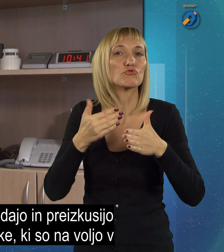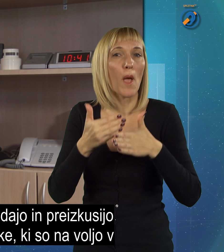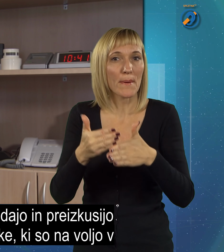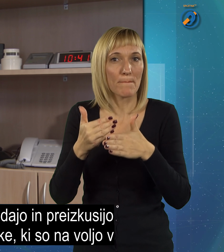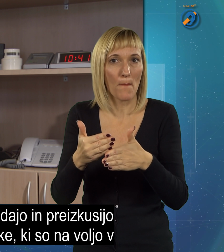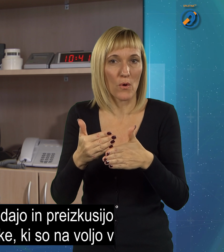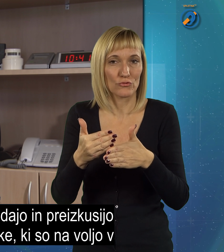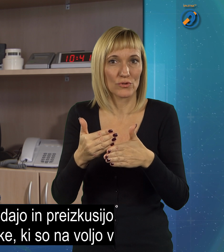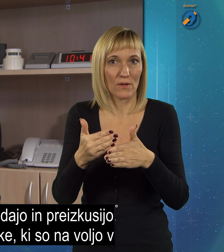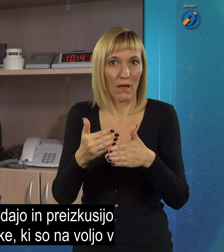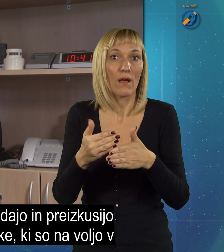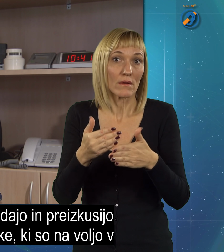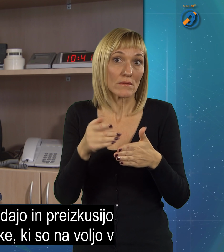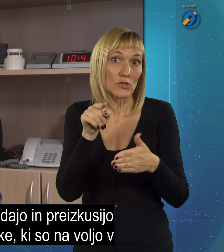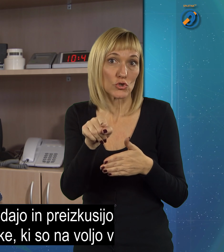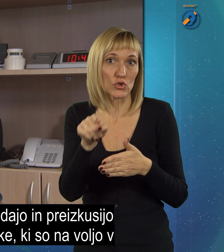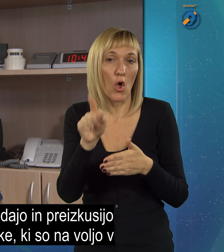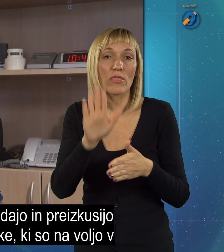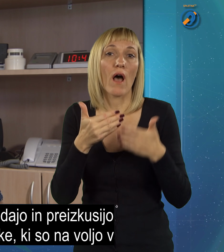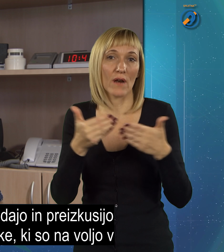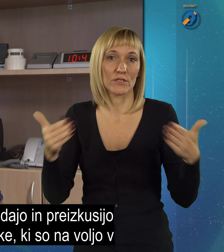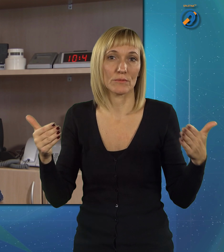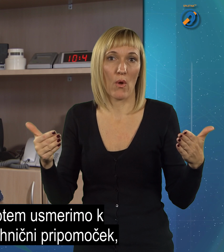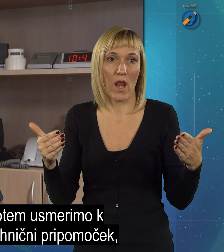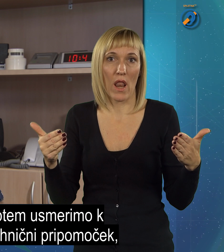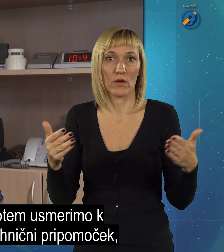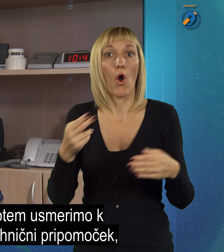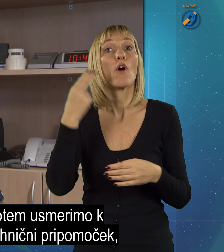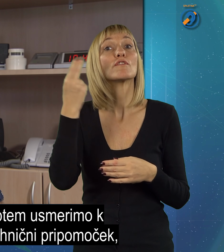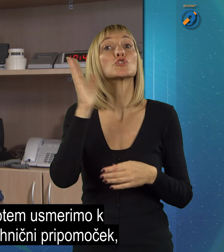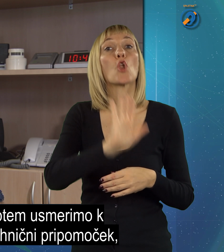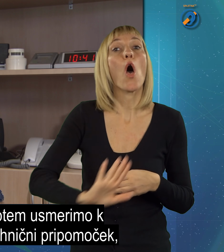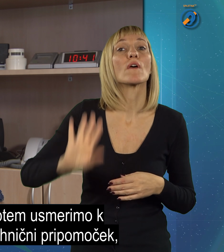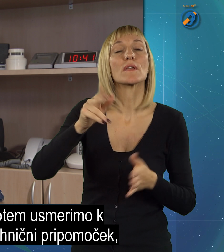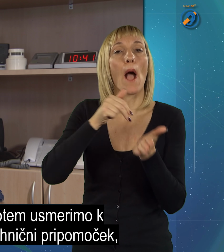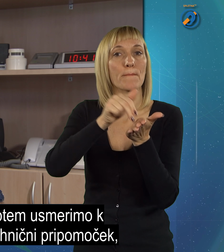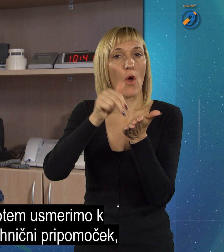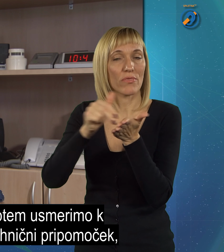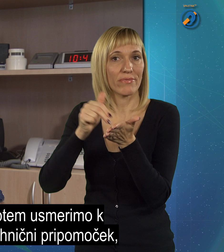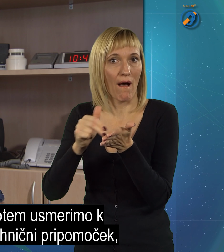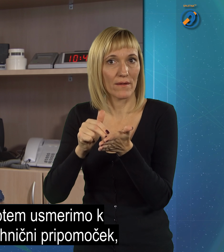različne tehnične pripomočke, ki so na voljo v Sloveniji